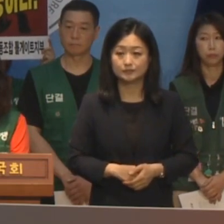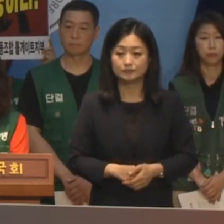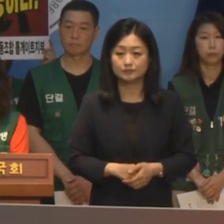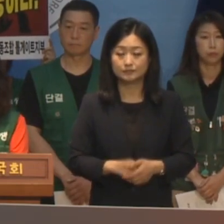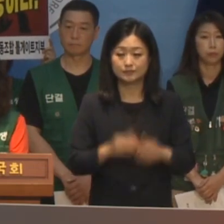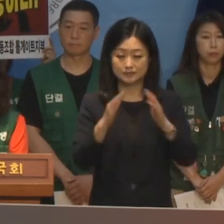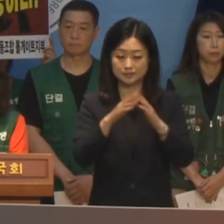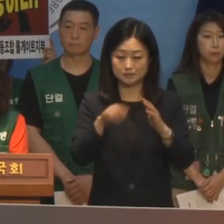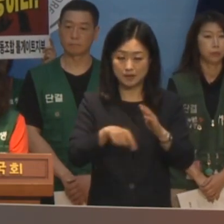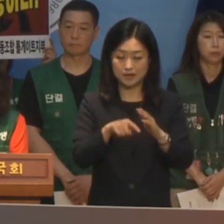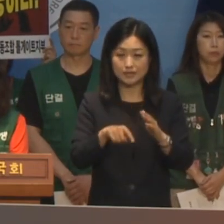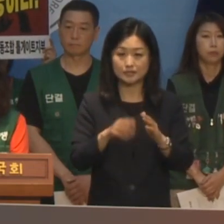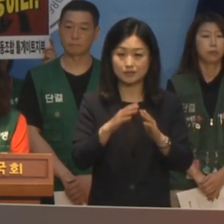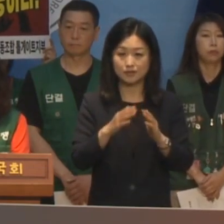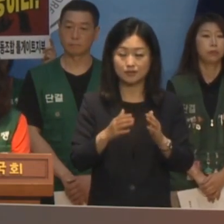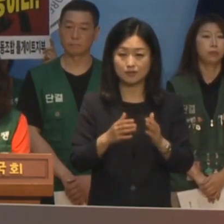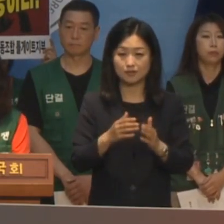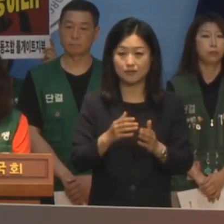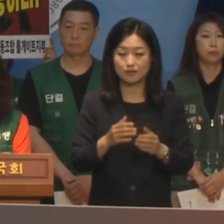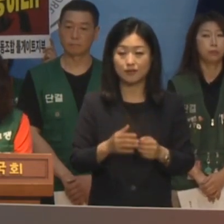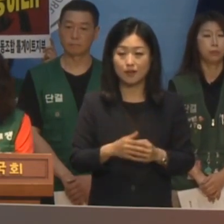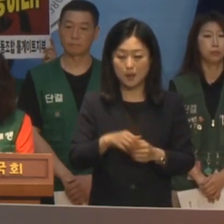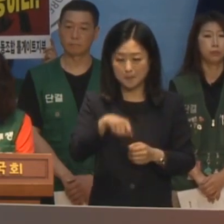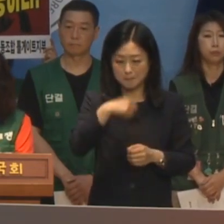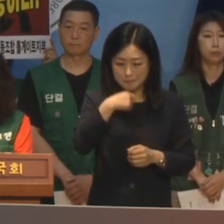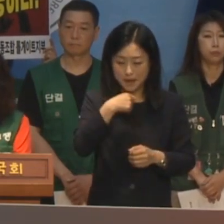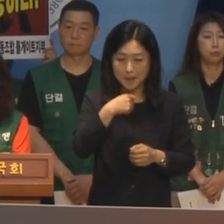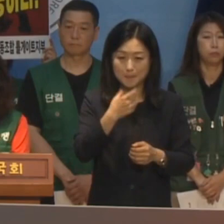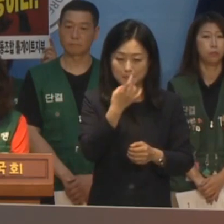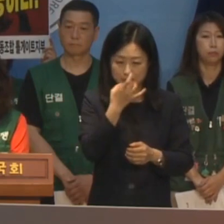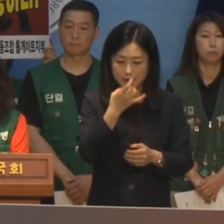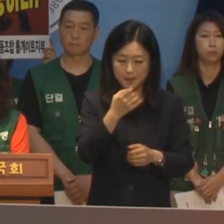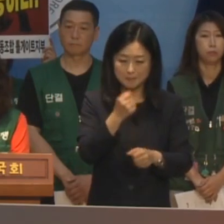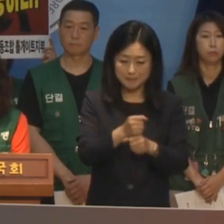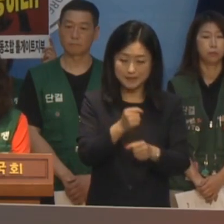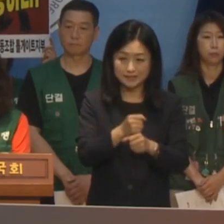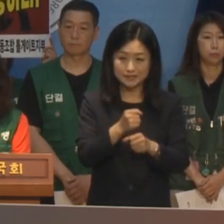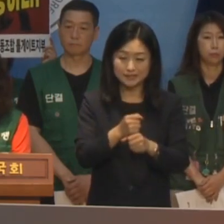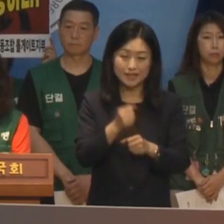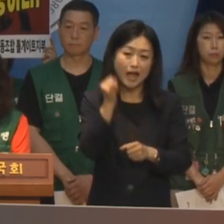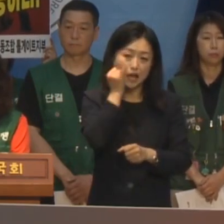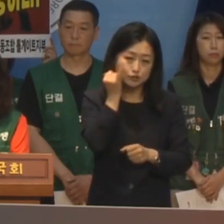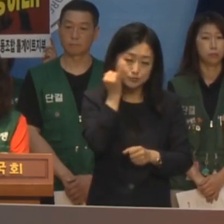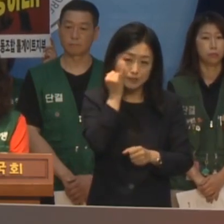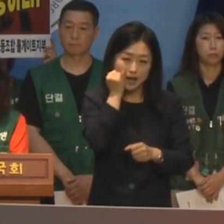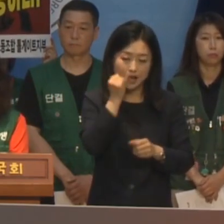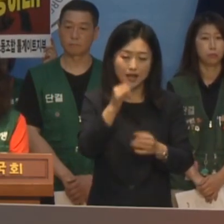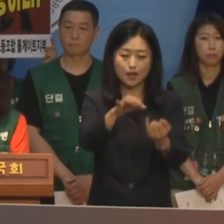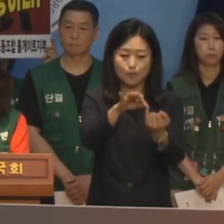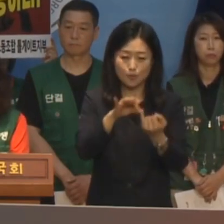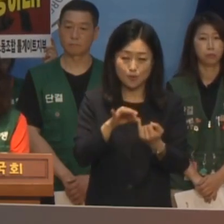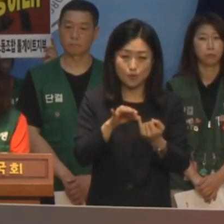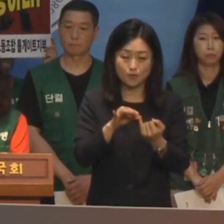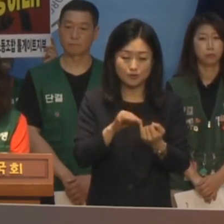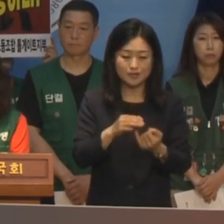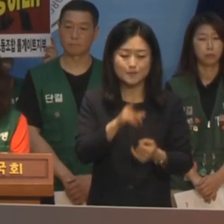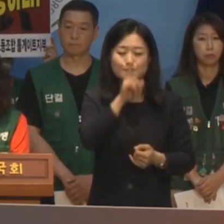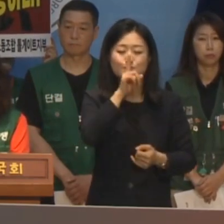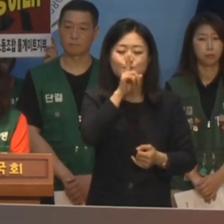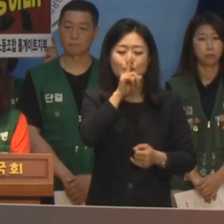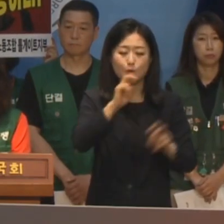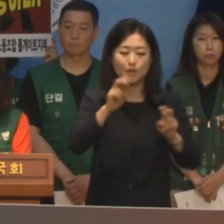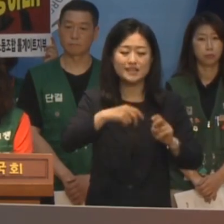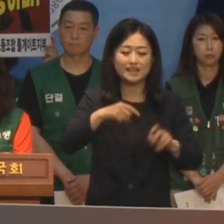집에서 밥이나 하던 아줌마들 돈 벌게 해주니 고마워하고 조용히 회사나 다니라는 폭언도 들었습니다.